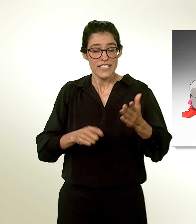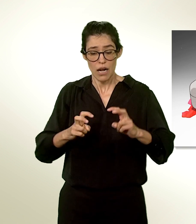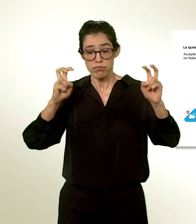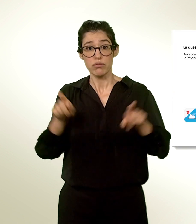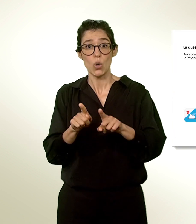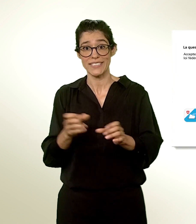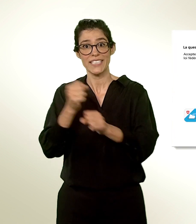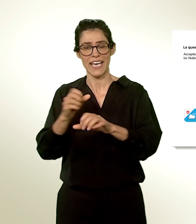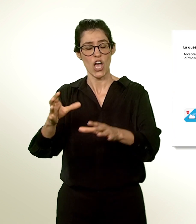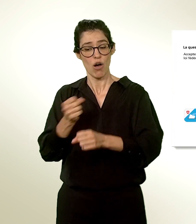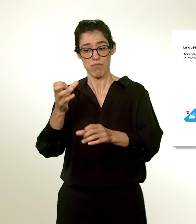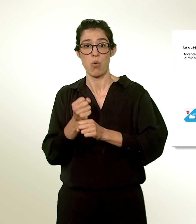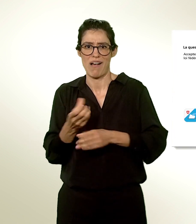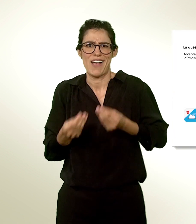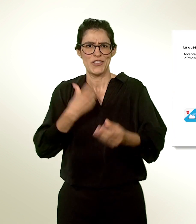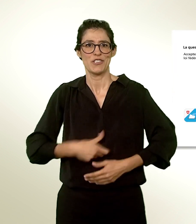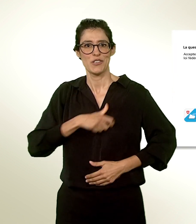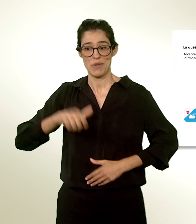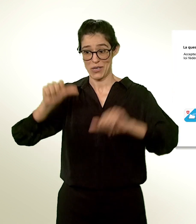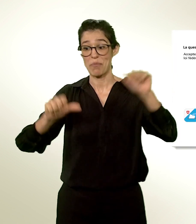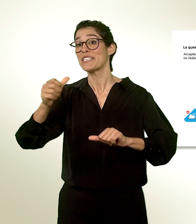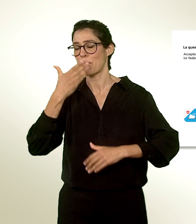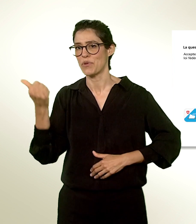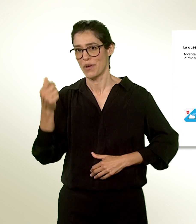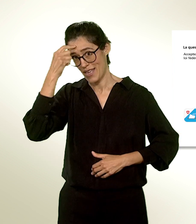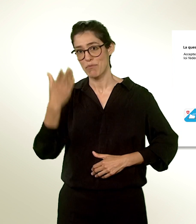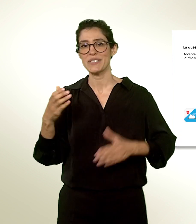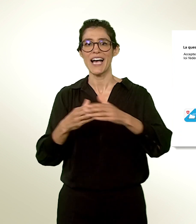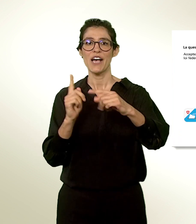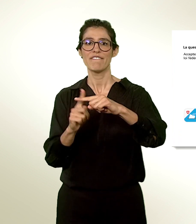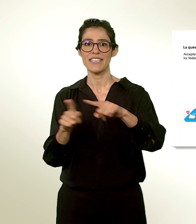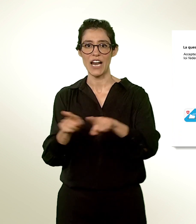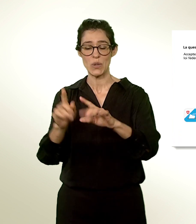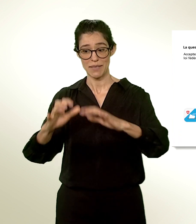Suisse. Pour toutes ces raisons, le Conseil fédéral et le Parlement recommandent d'accepter le projet.